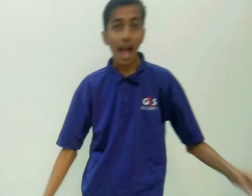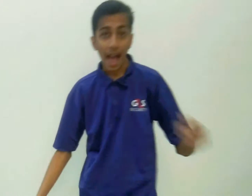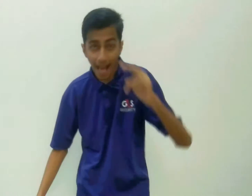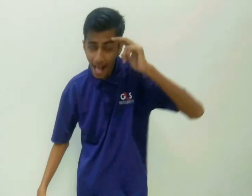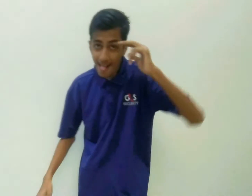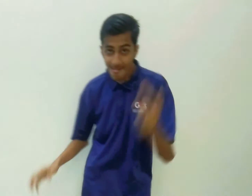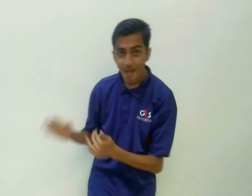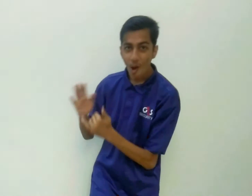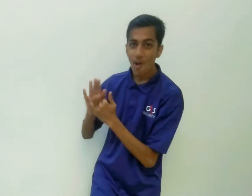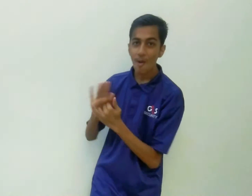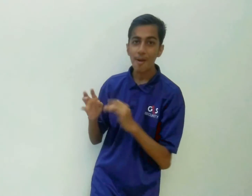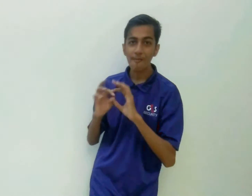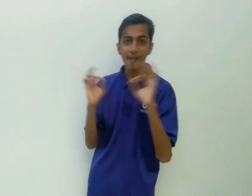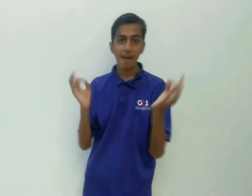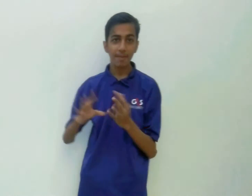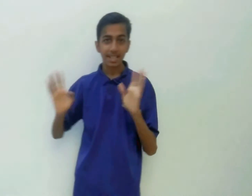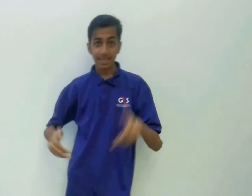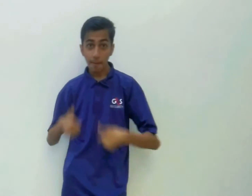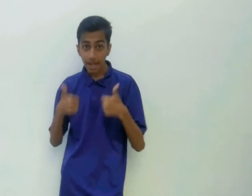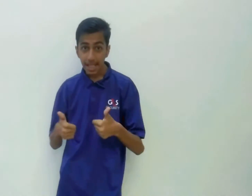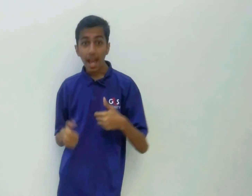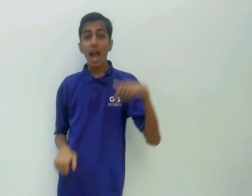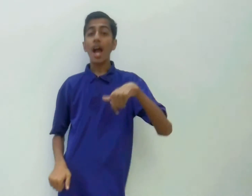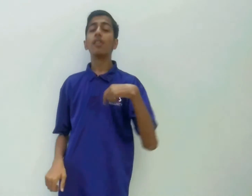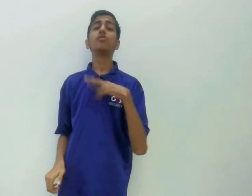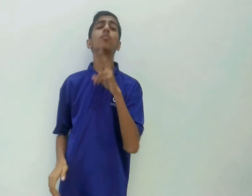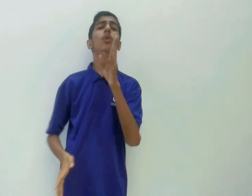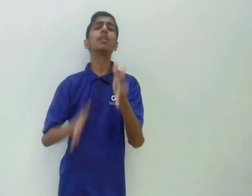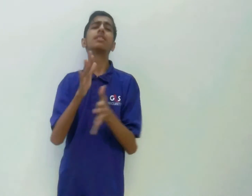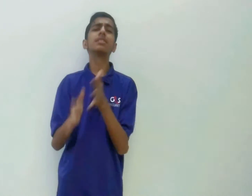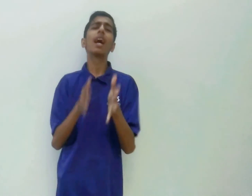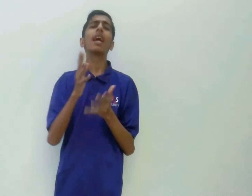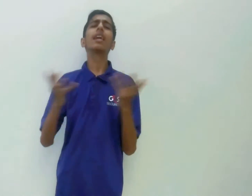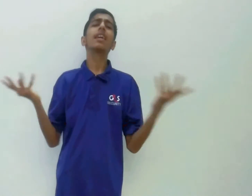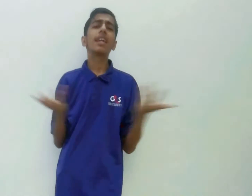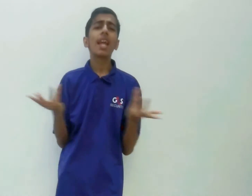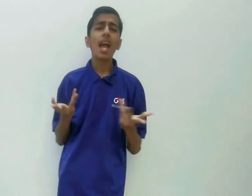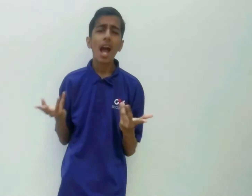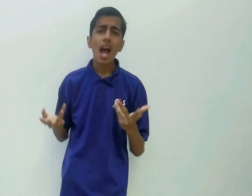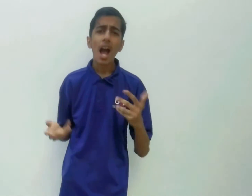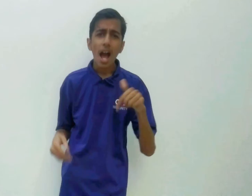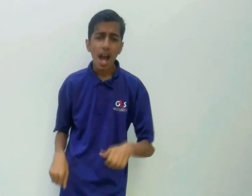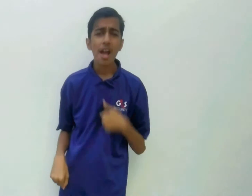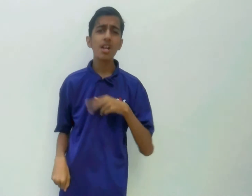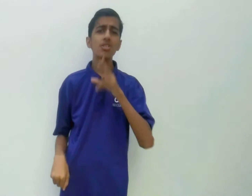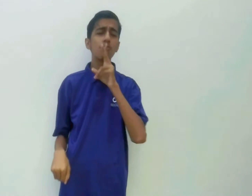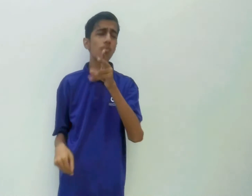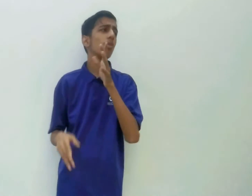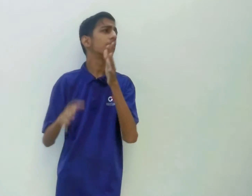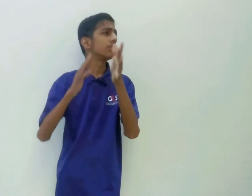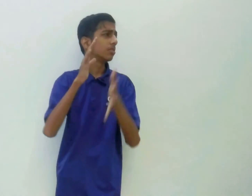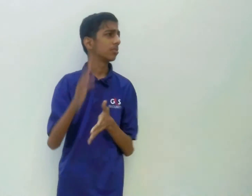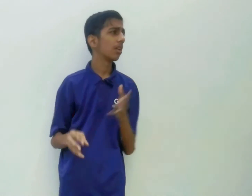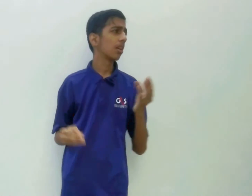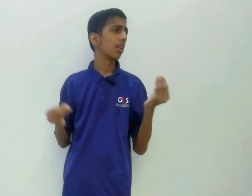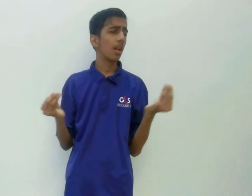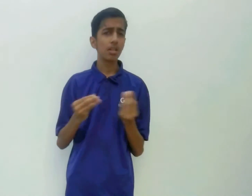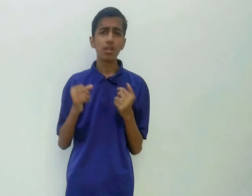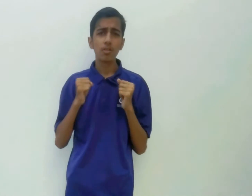एलो यूट्यूब फैमिली कैसे हो आप सब ठीक था हाँ तो भई आज की वीडियो है साइन्स पर